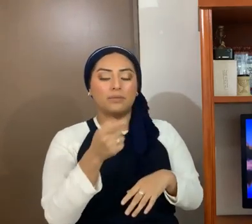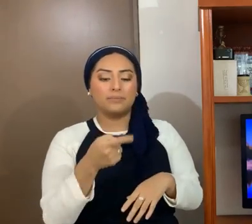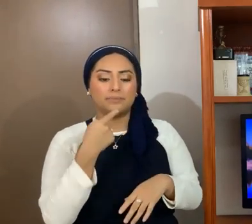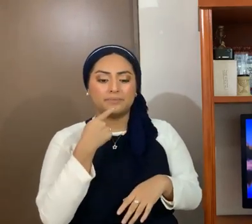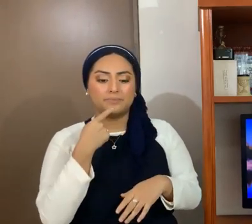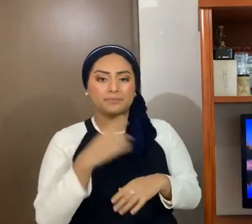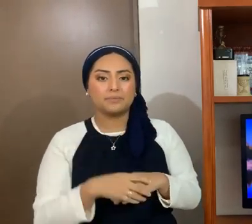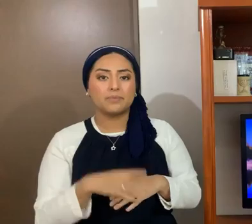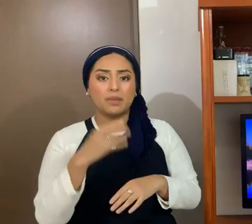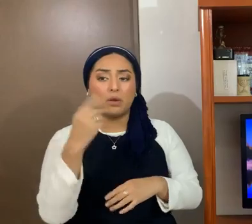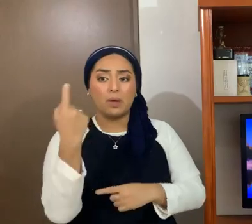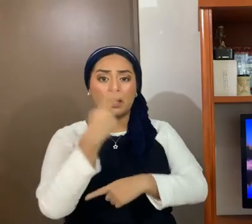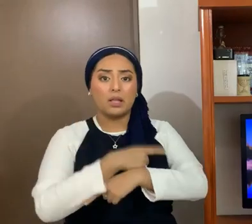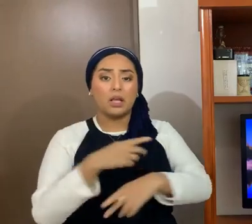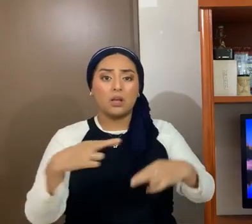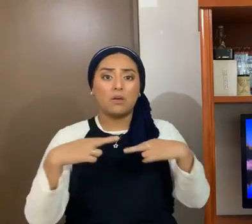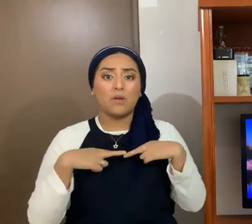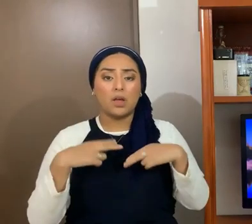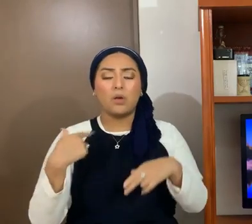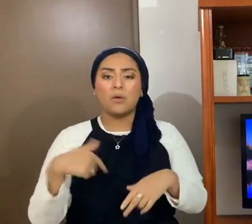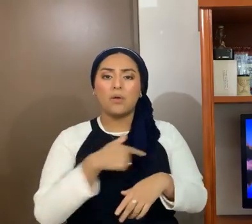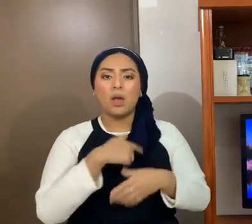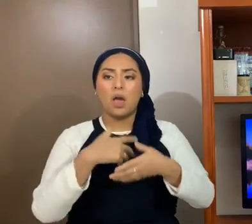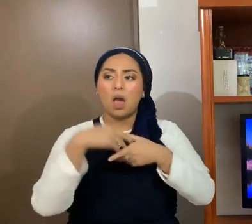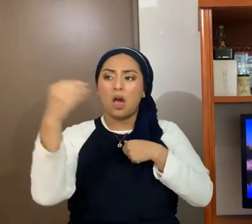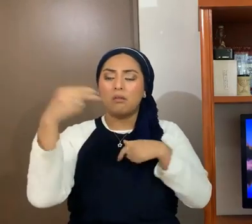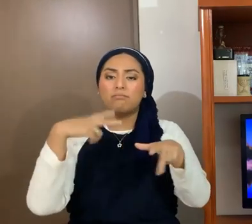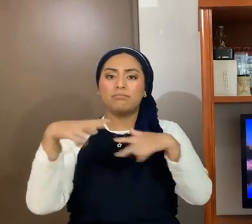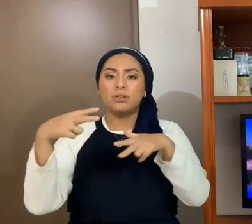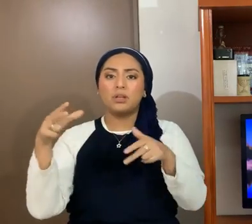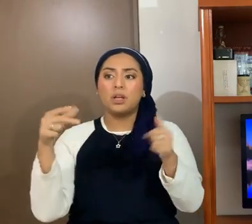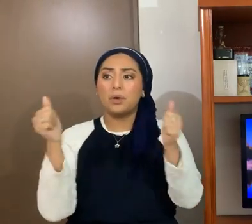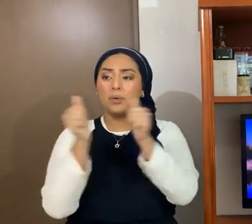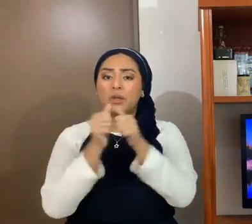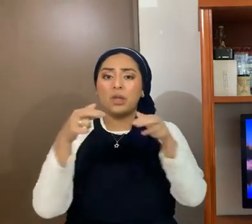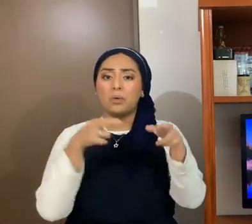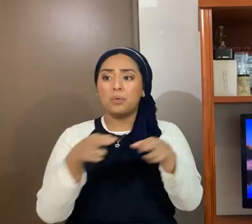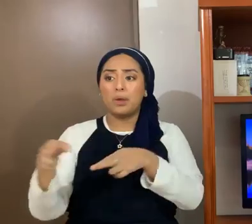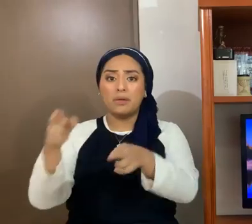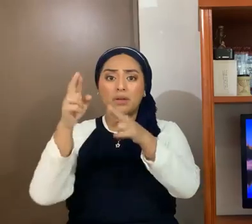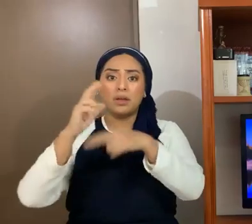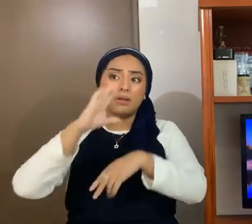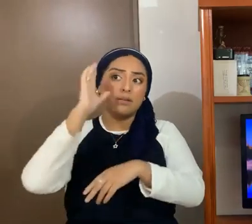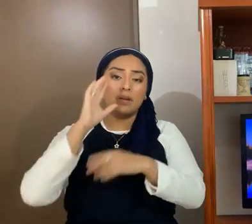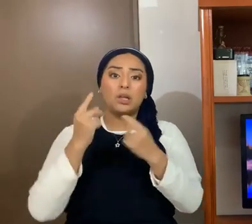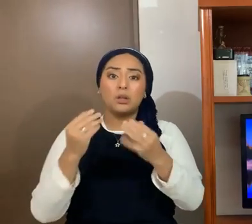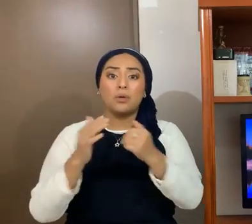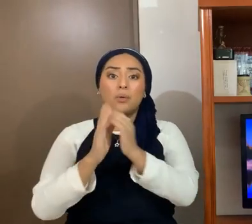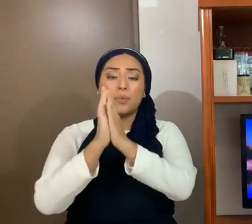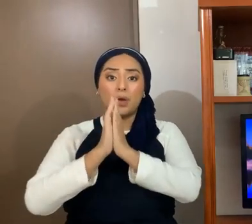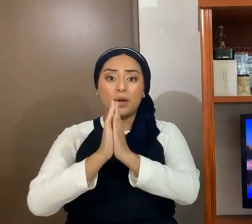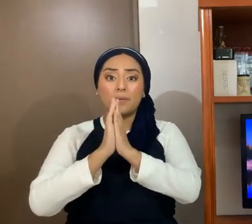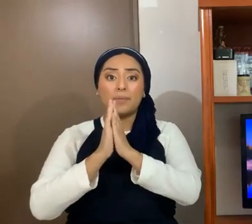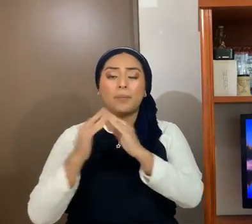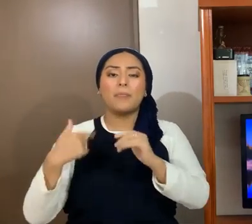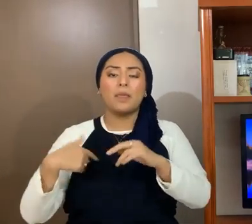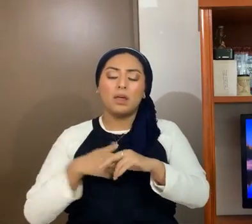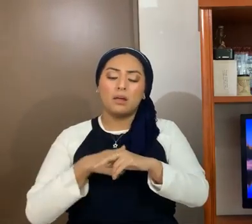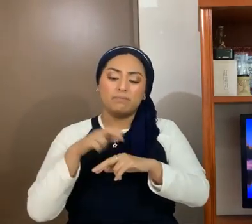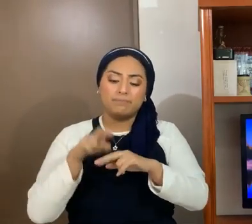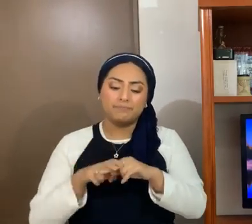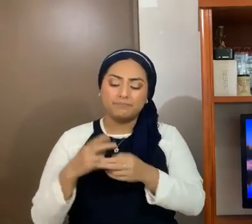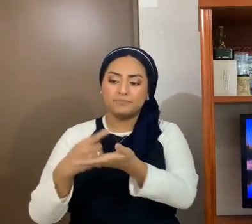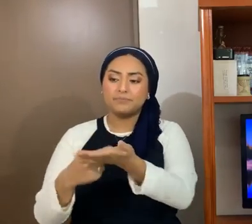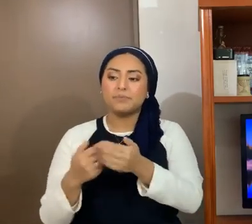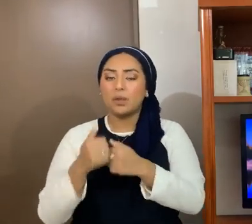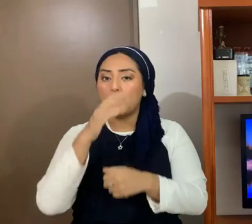Dice: y un día de reposo salimos fuera de la puerta junto al río donde solía hacerse la oración, y sentándonos hablamos a las